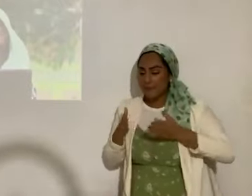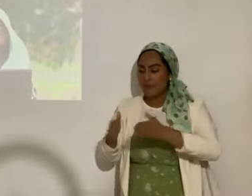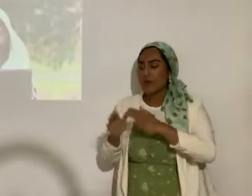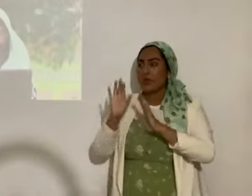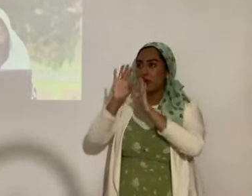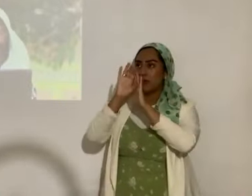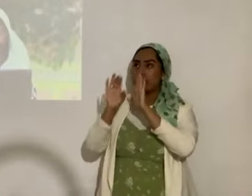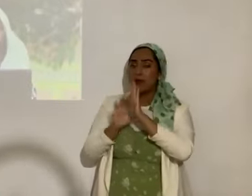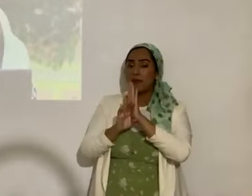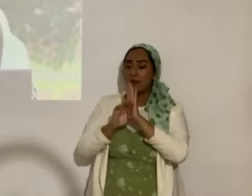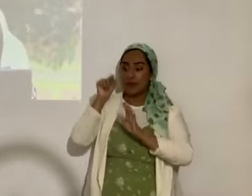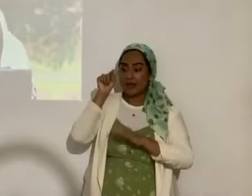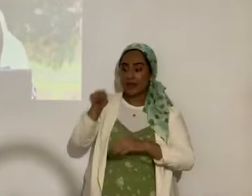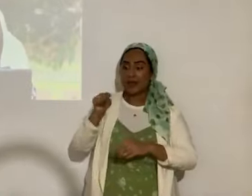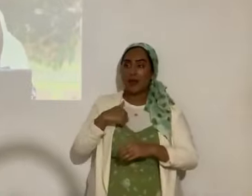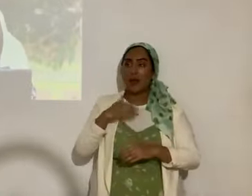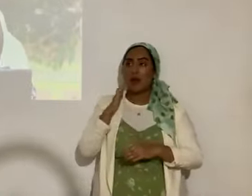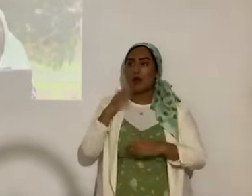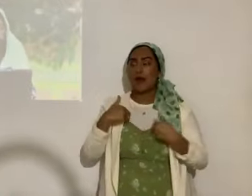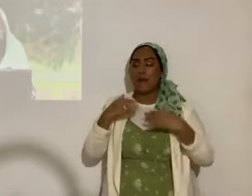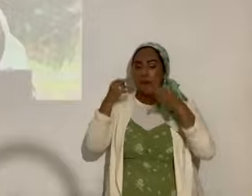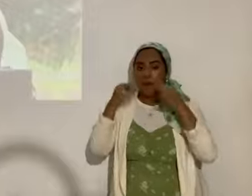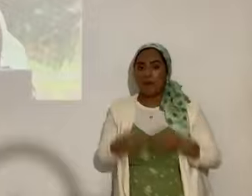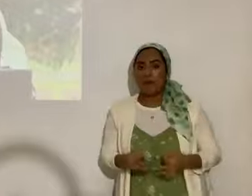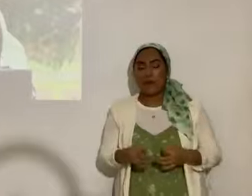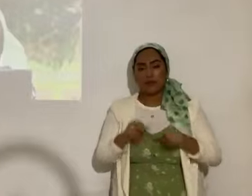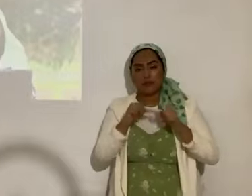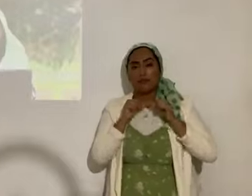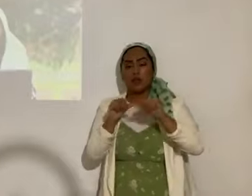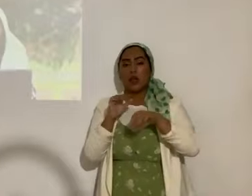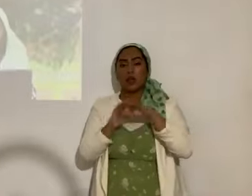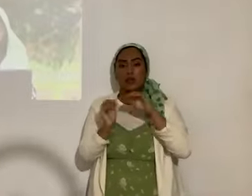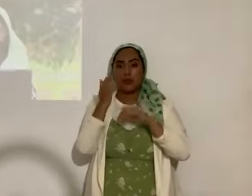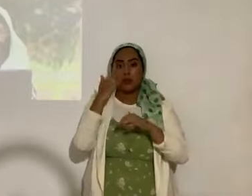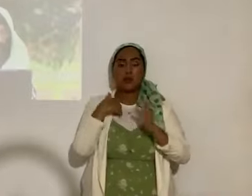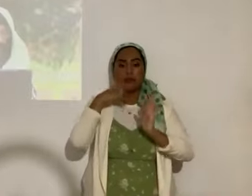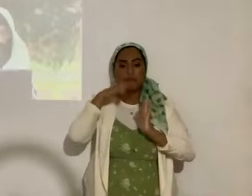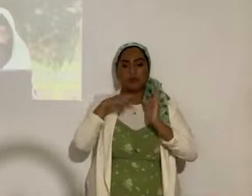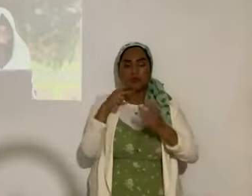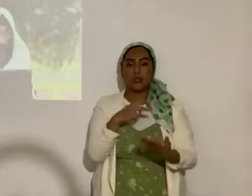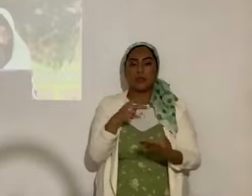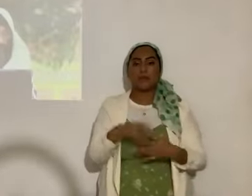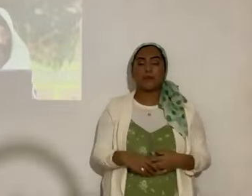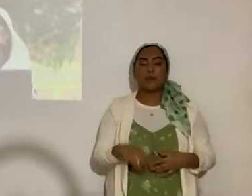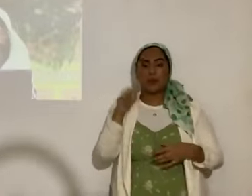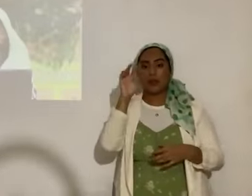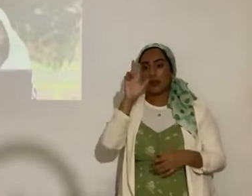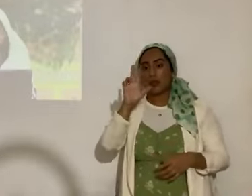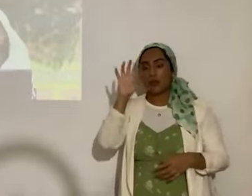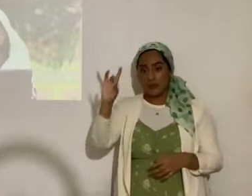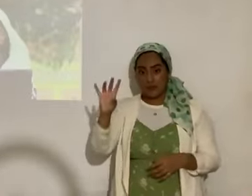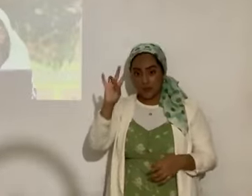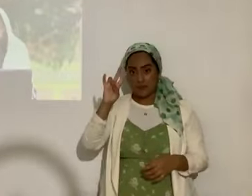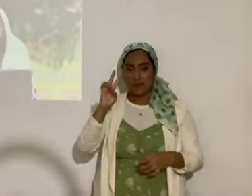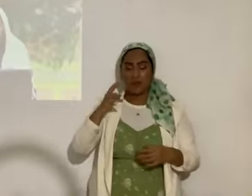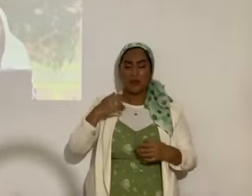senda de tus mandamientos porque en ella tengo mi voluntad y leemos este salmo el 37